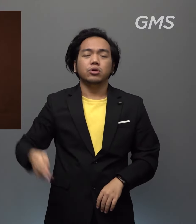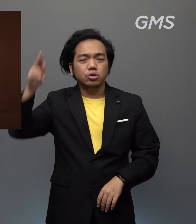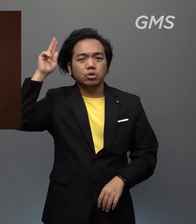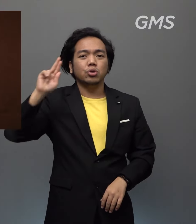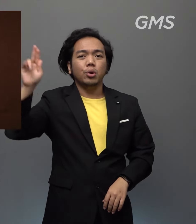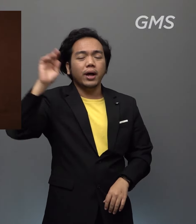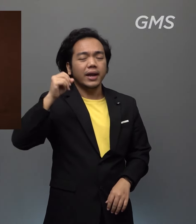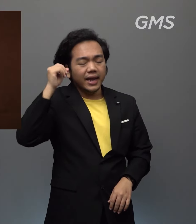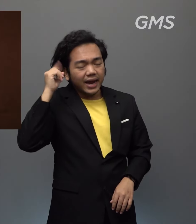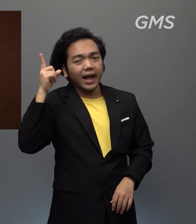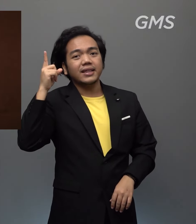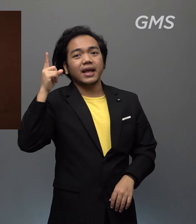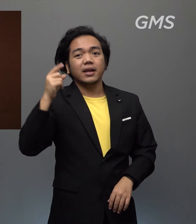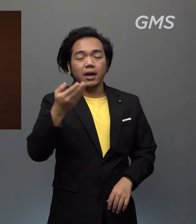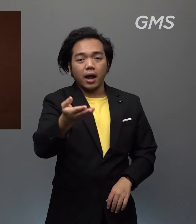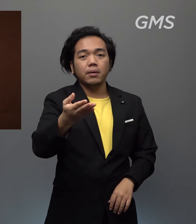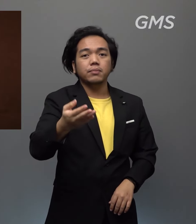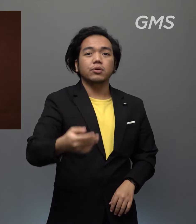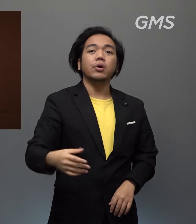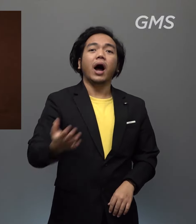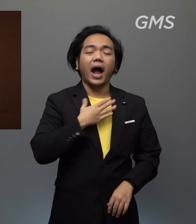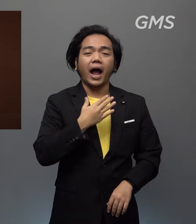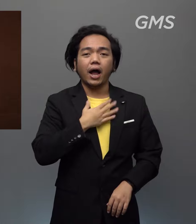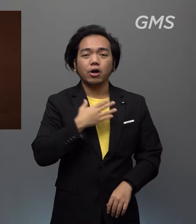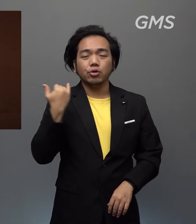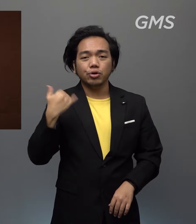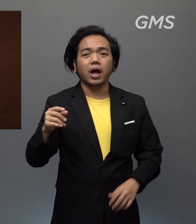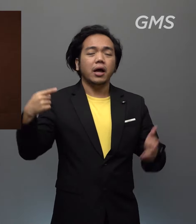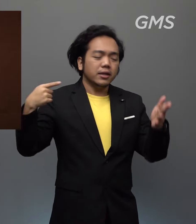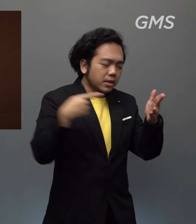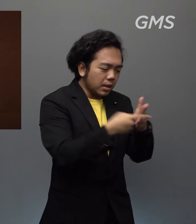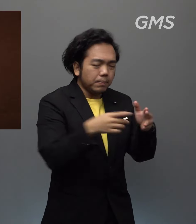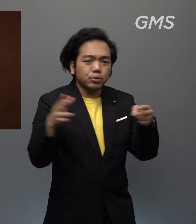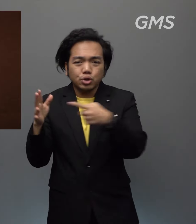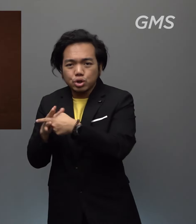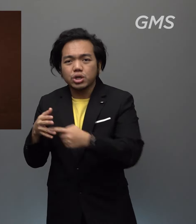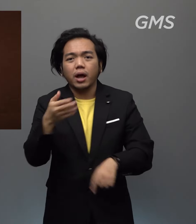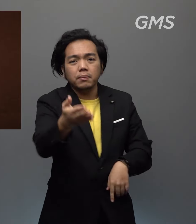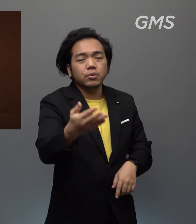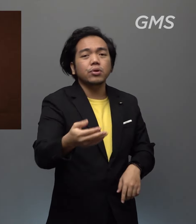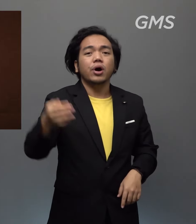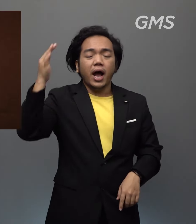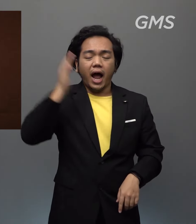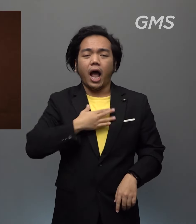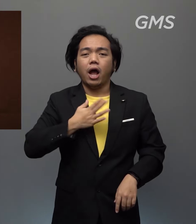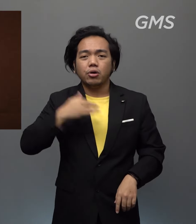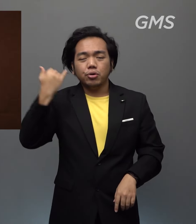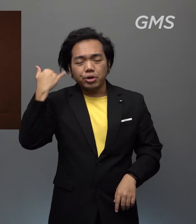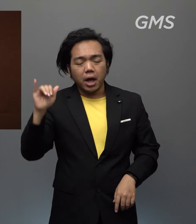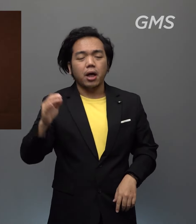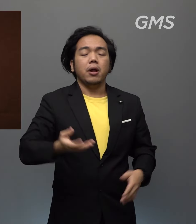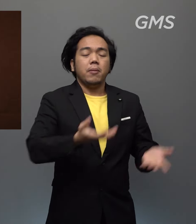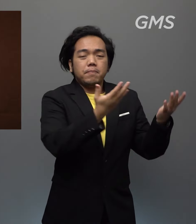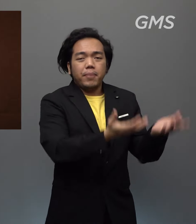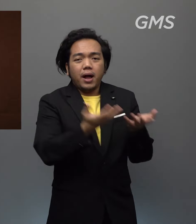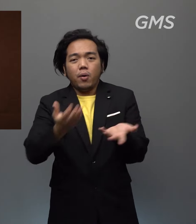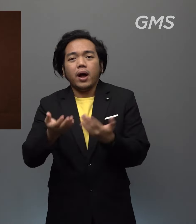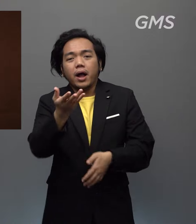Mesir, dari penindasan, aku yang menebusmu, aku yang membawamu berjalan di padang gurun, aku yang menyertai